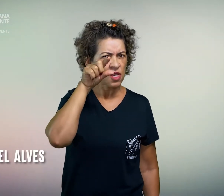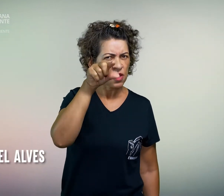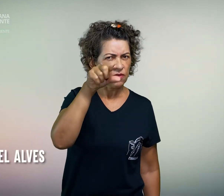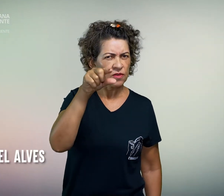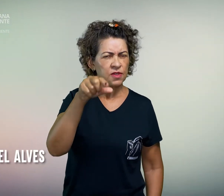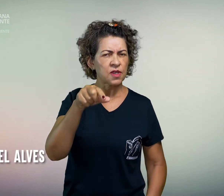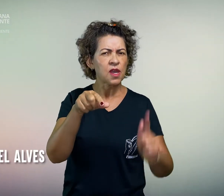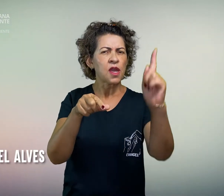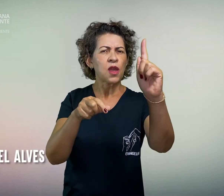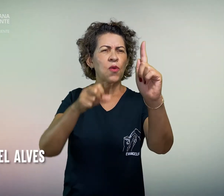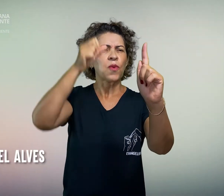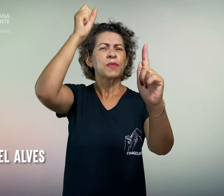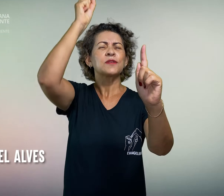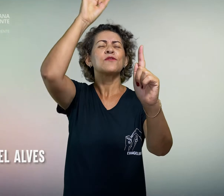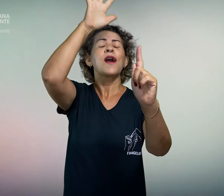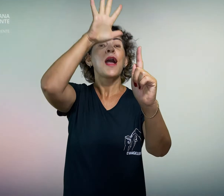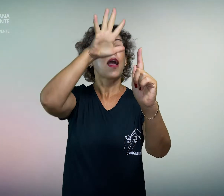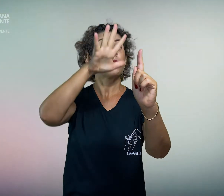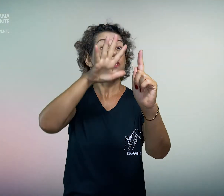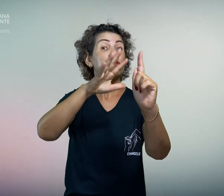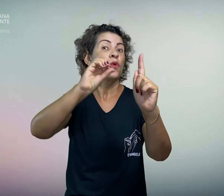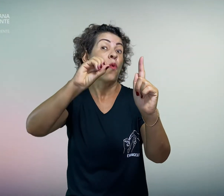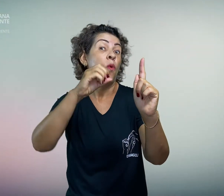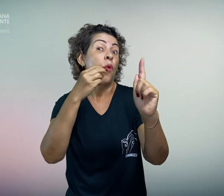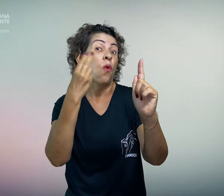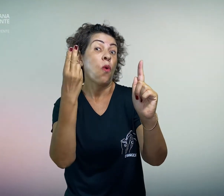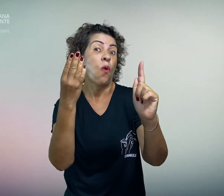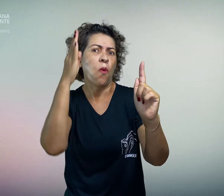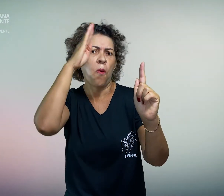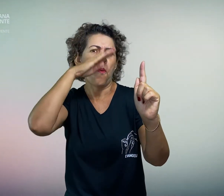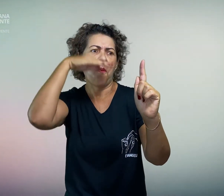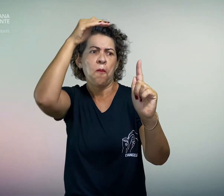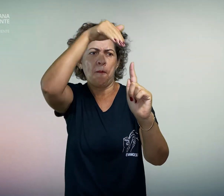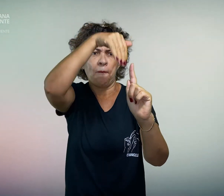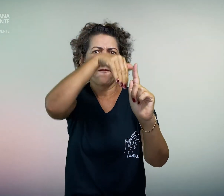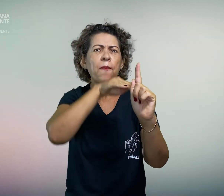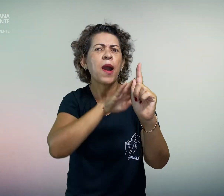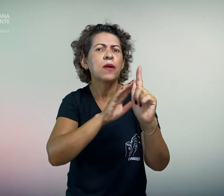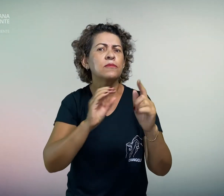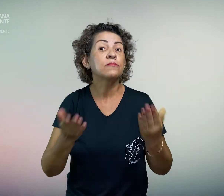Você se considera uma pessoa abençoada ou amaldiçoada?